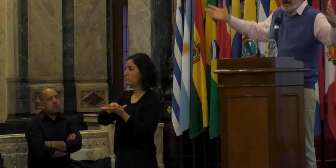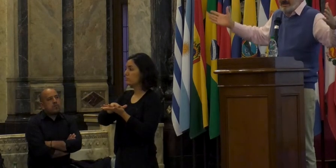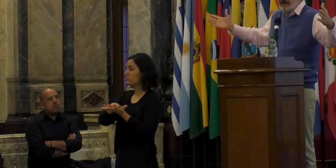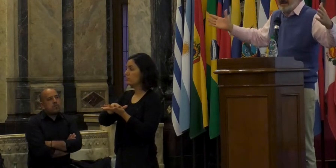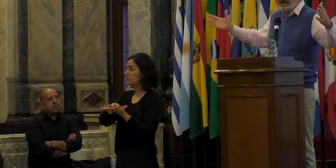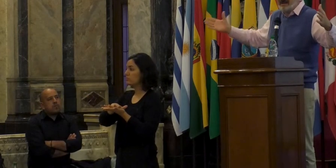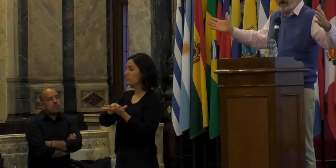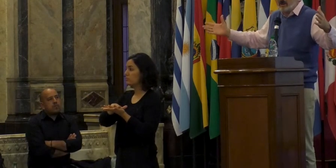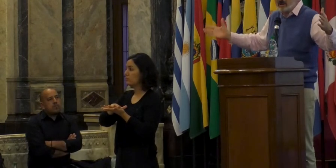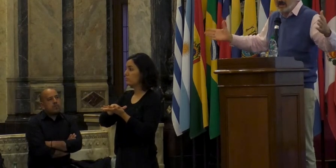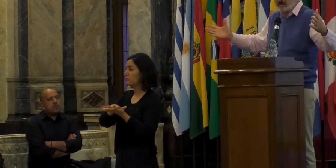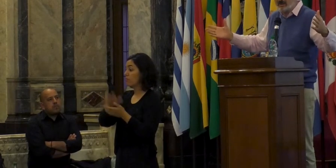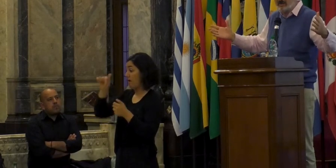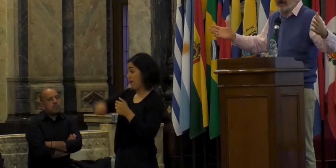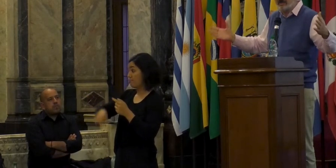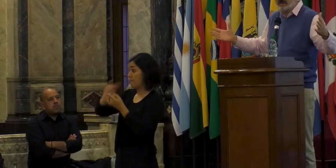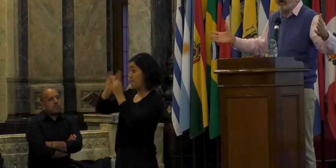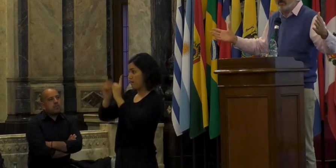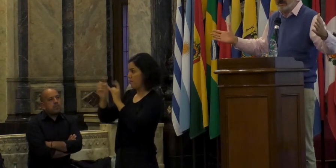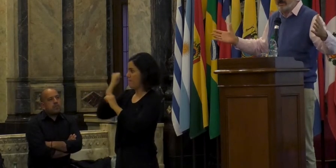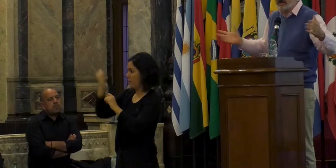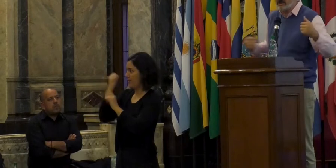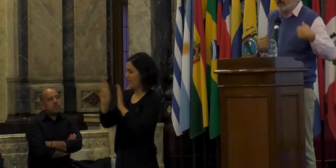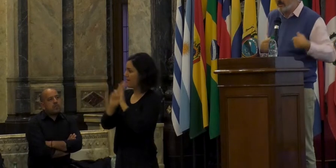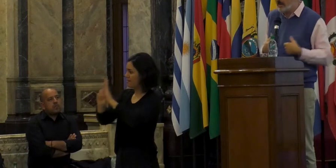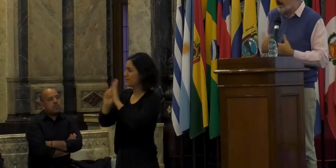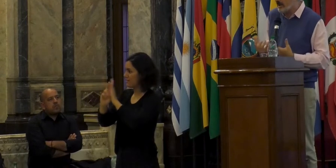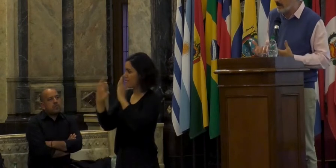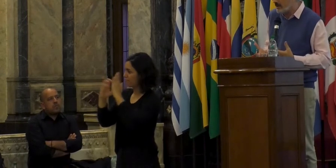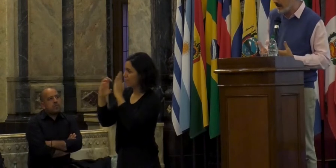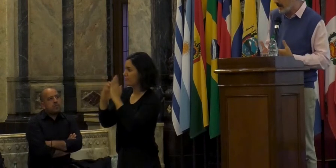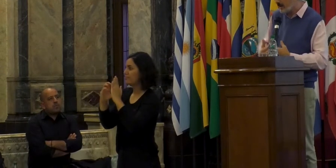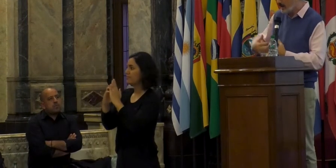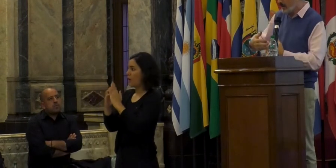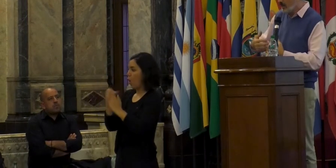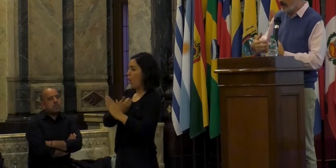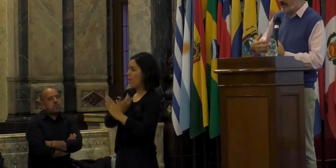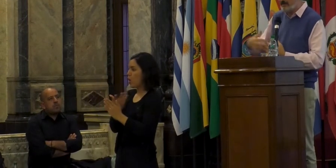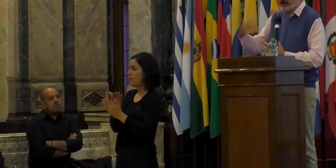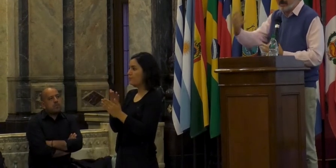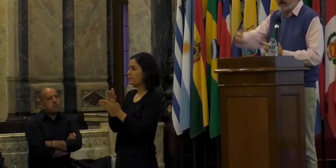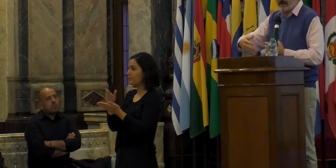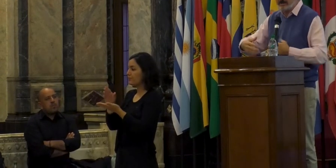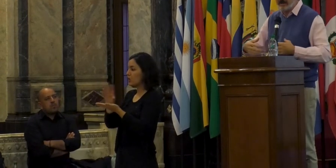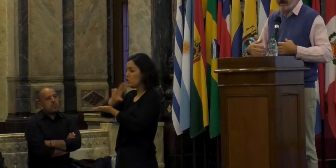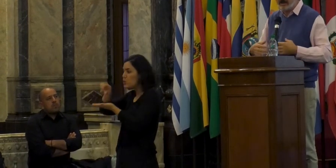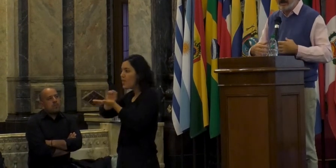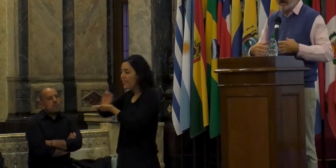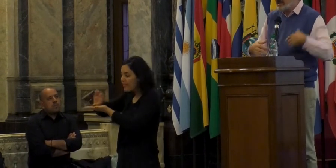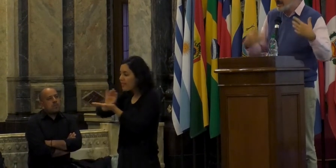de ese surgimiento del espacio público, entendido como un ágora ciudadana, una esfera donde